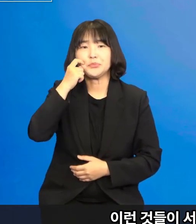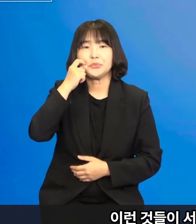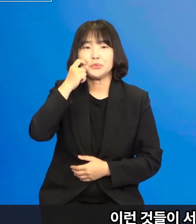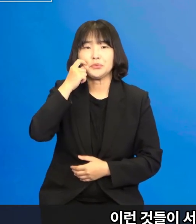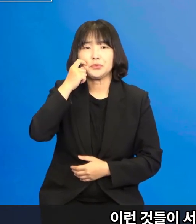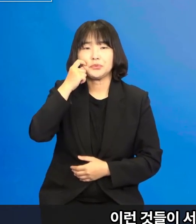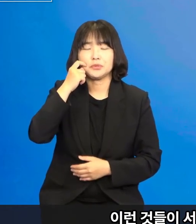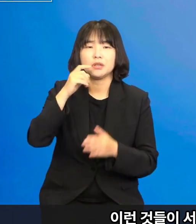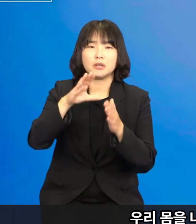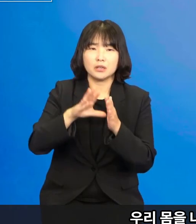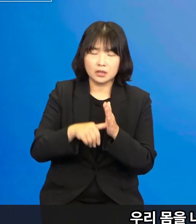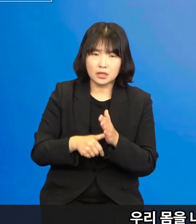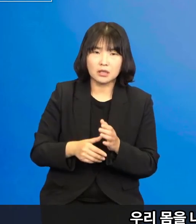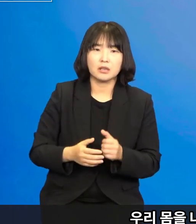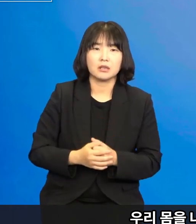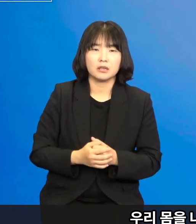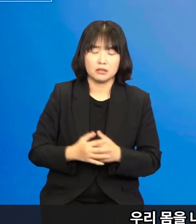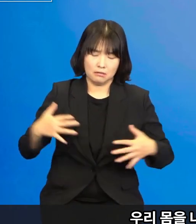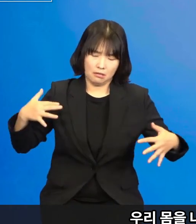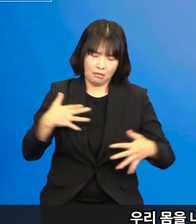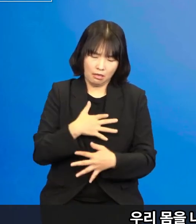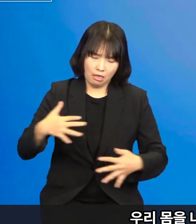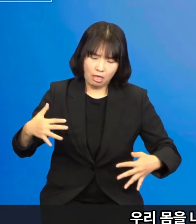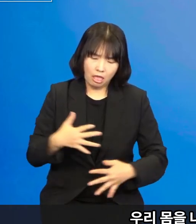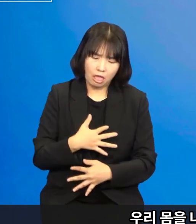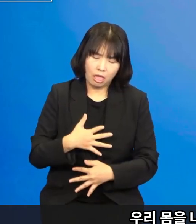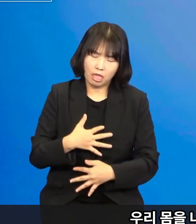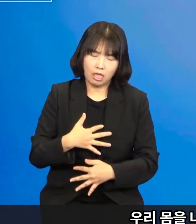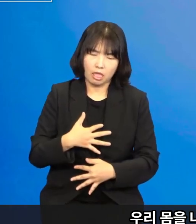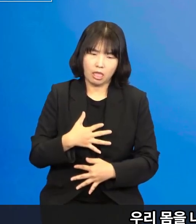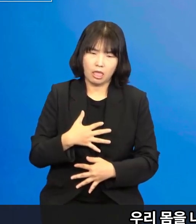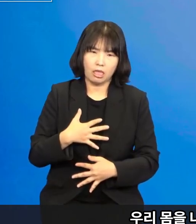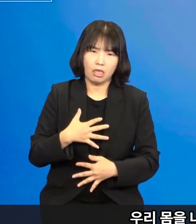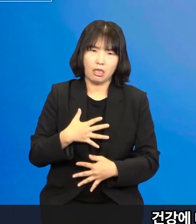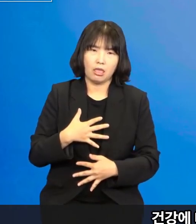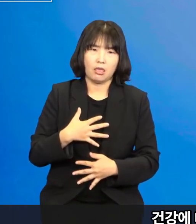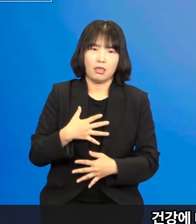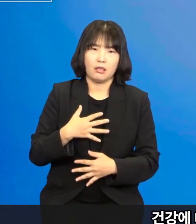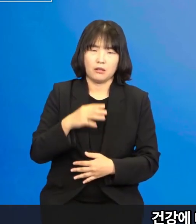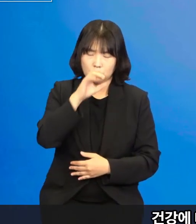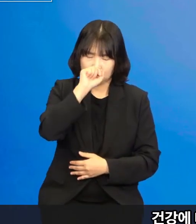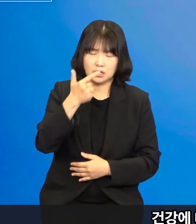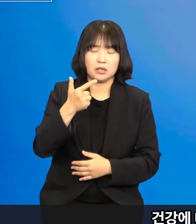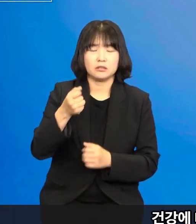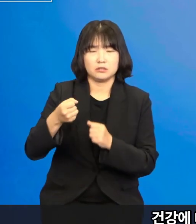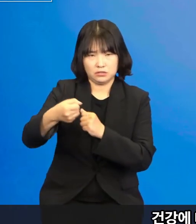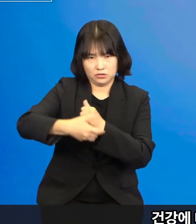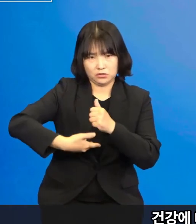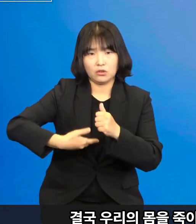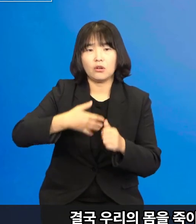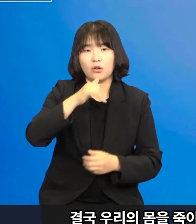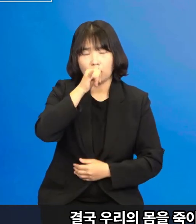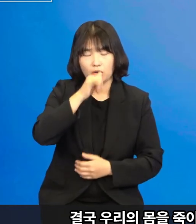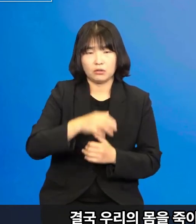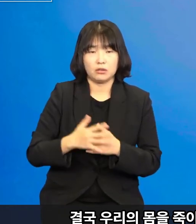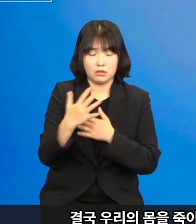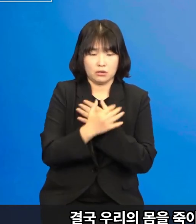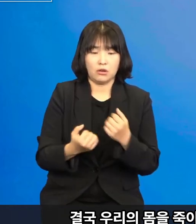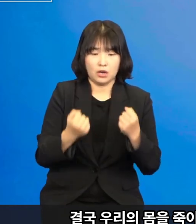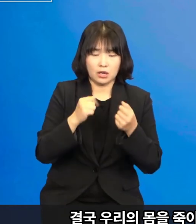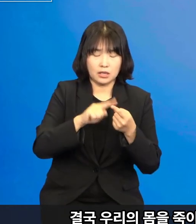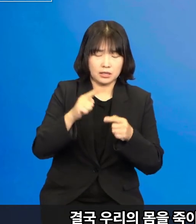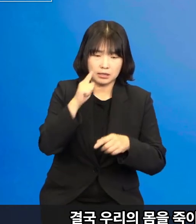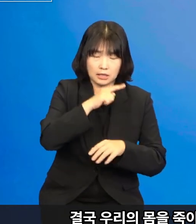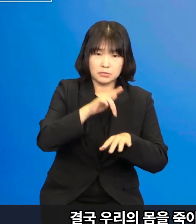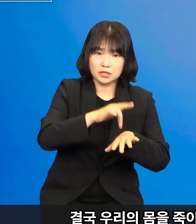혈관을 망가뜨리고 우리 몸을 나쁘게 만드는 것이죠. 그러니까 건강에 대한 나쁜 습관이 결국 우리의 몸을